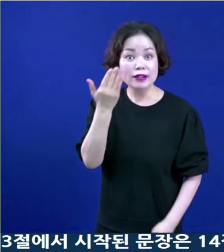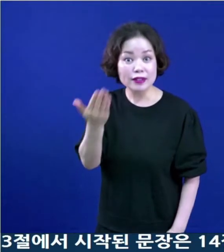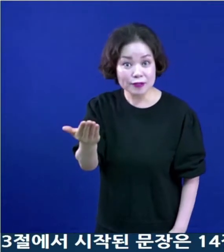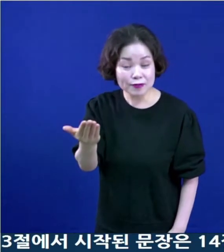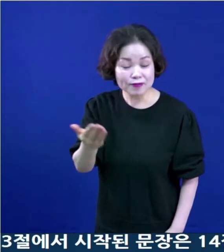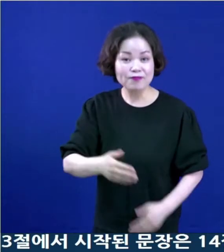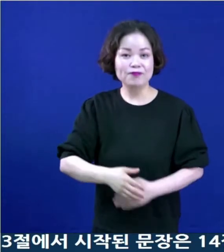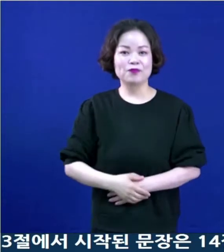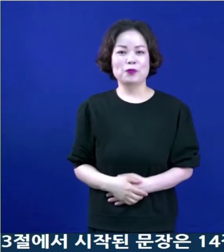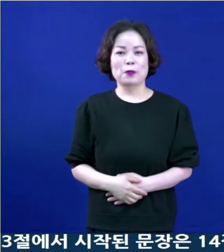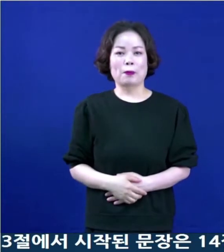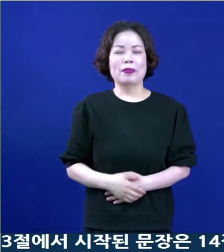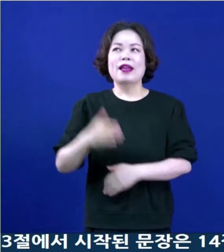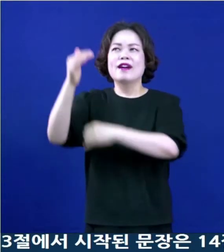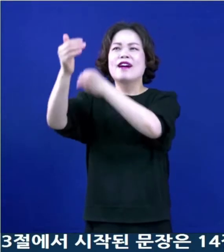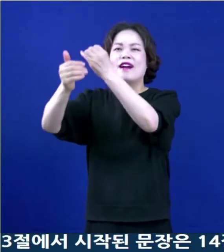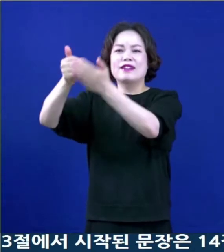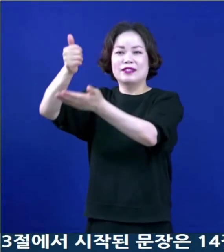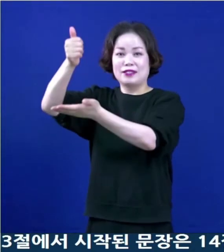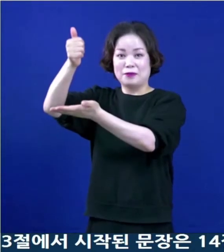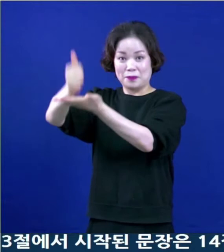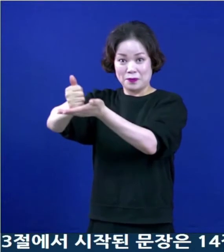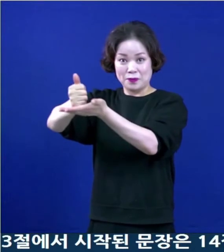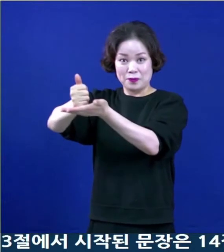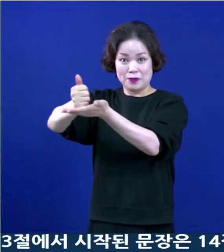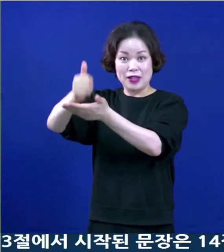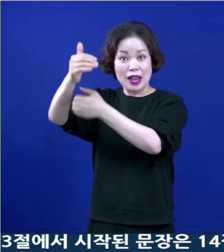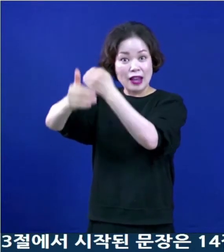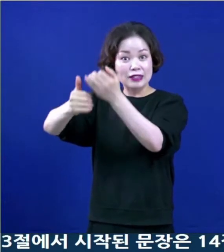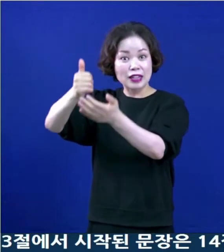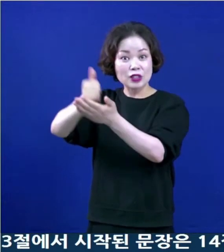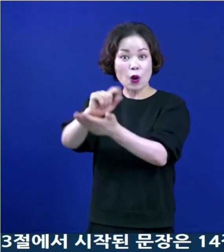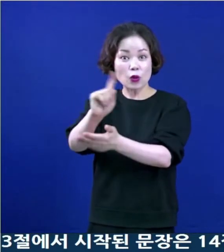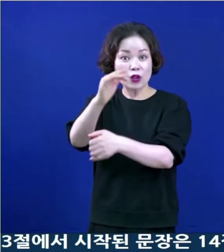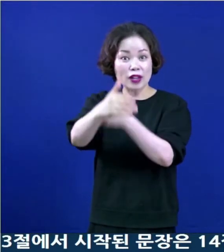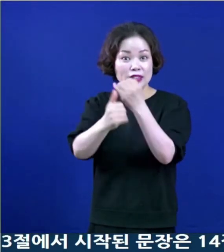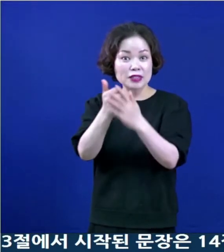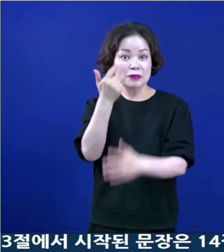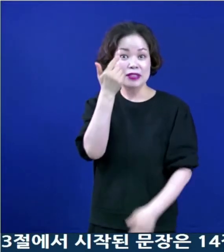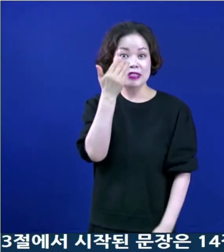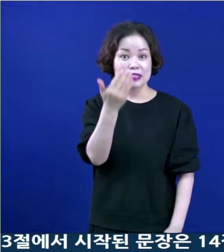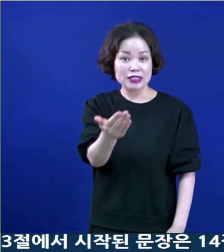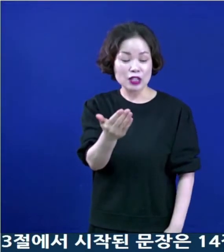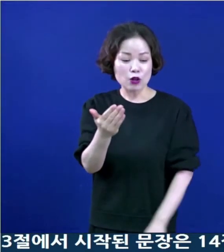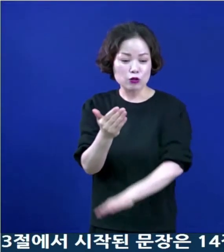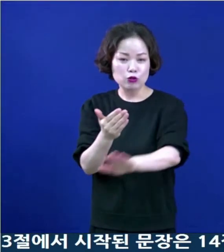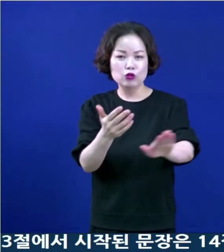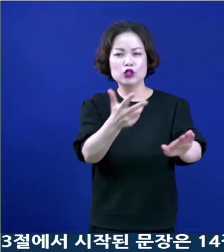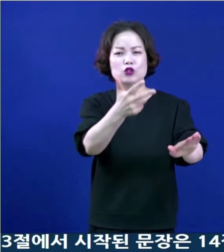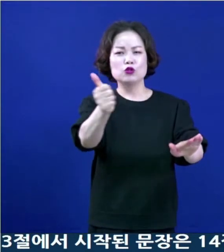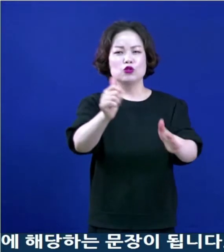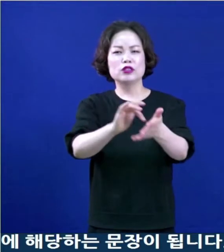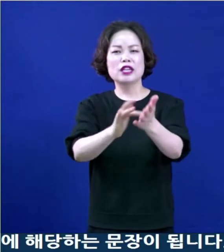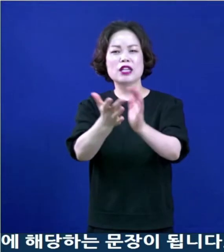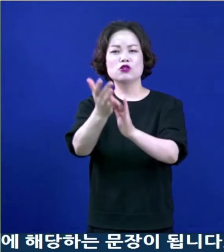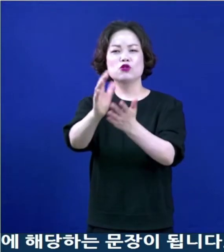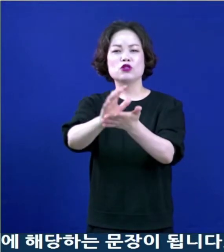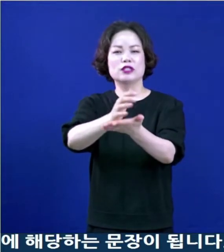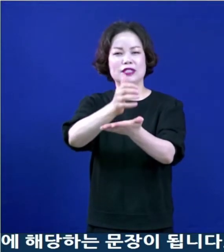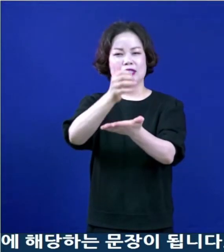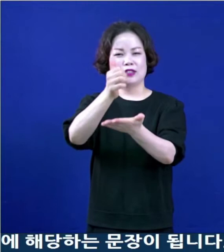바랍니다. 하나님께서, 근데 그 하나님이 어떤 하나님이냐? 우리 주 예수